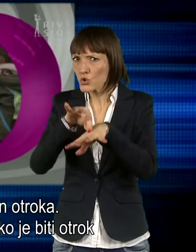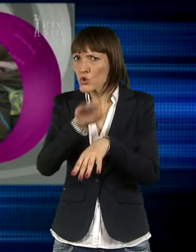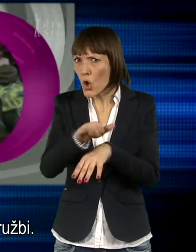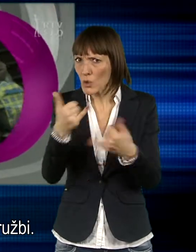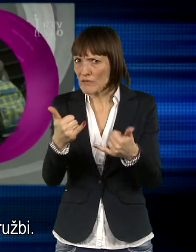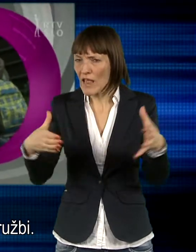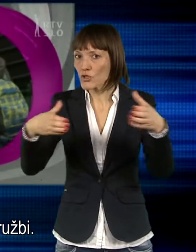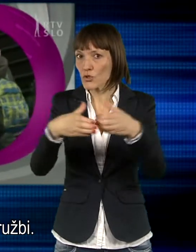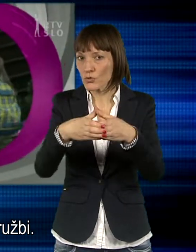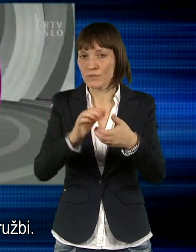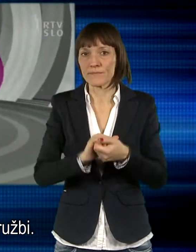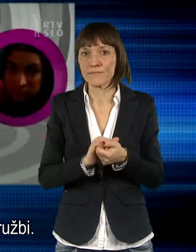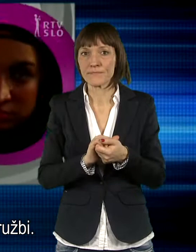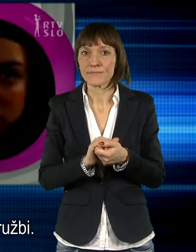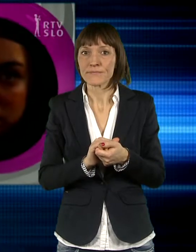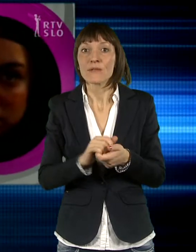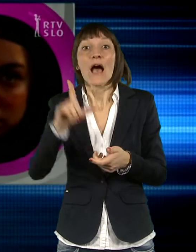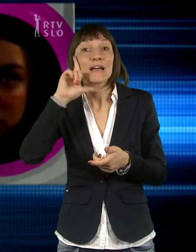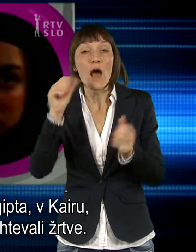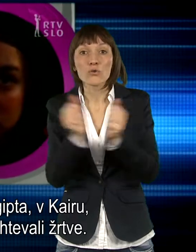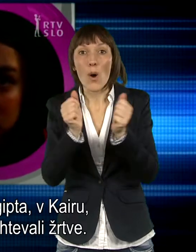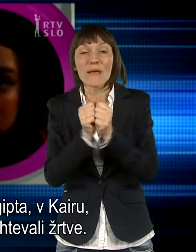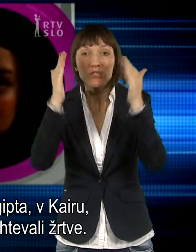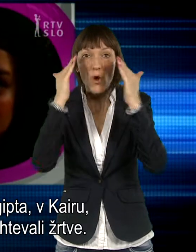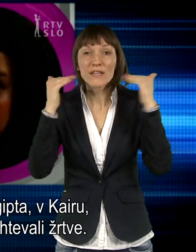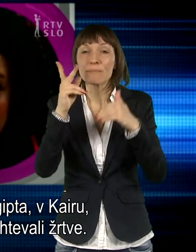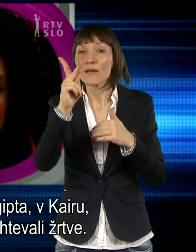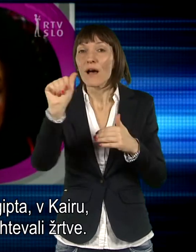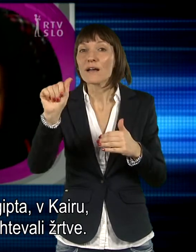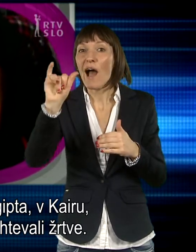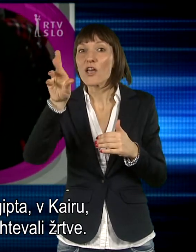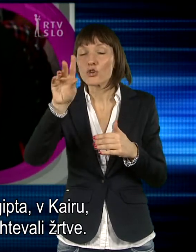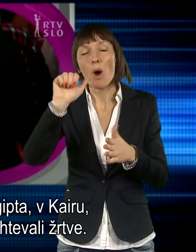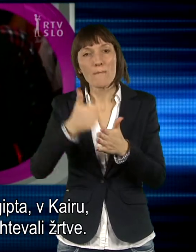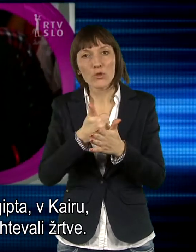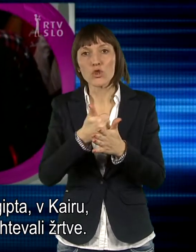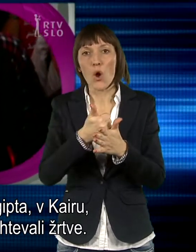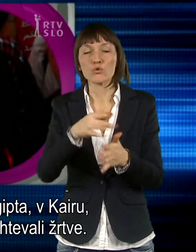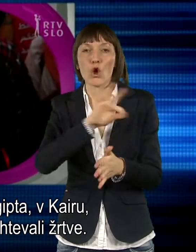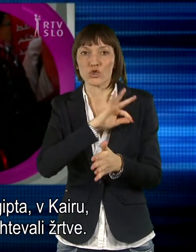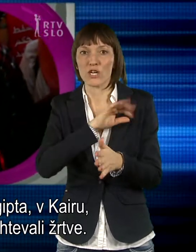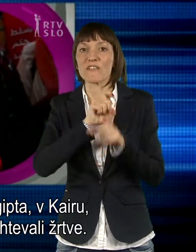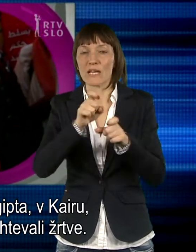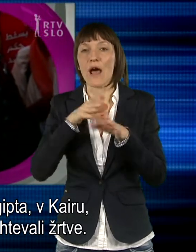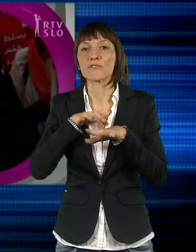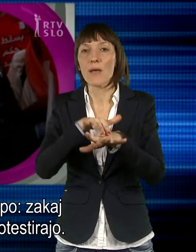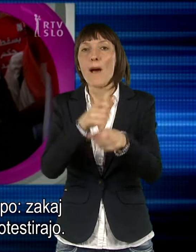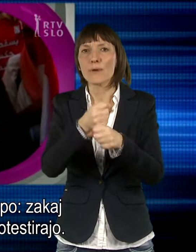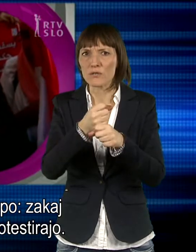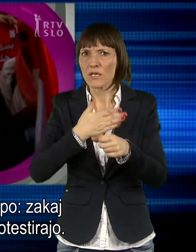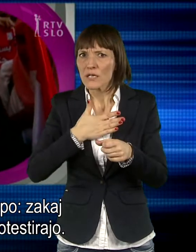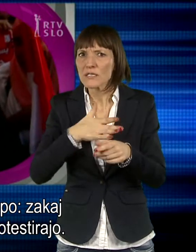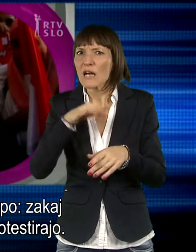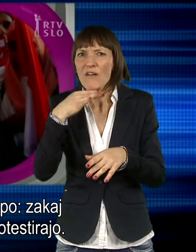biti otrok v današnji družbi. V glavnem mestu Egipta v Kairu so protesti znova zahtevali žrtve. Podrobno pod